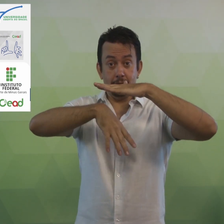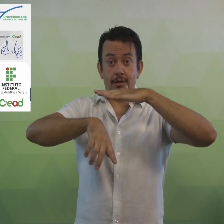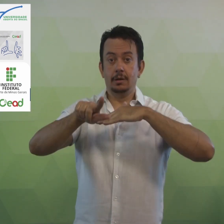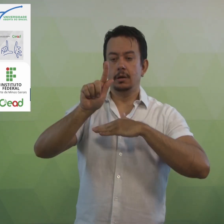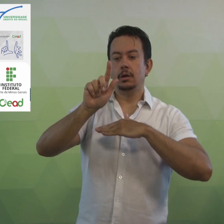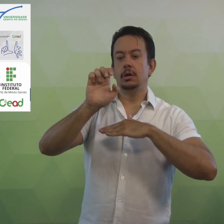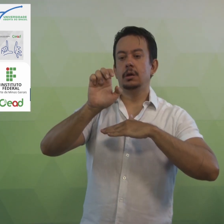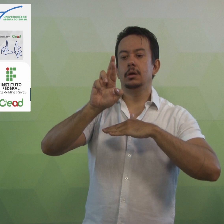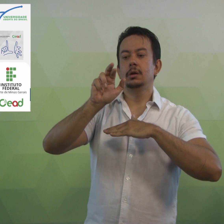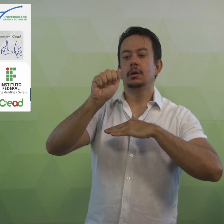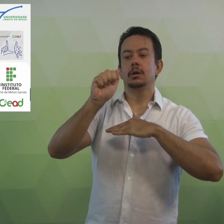linguísticas.